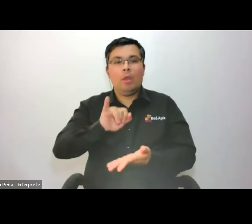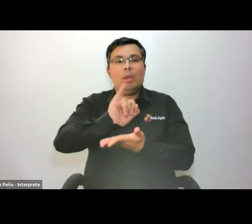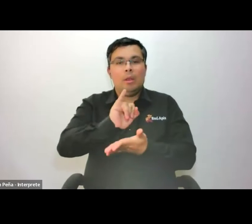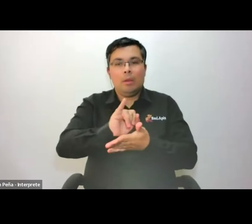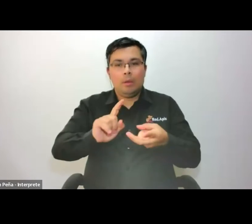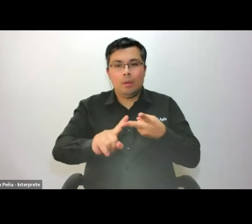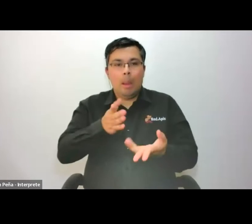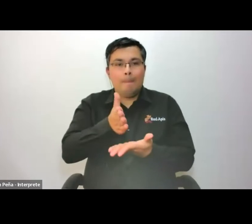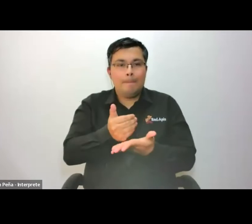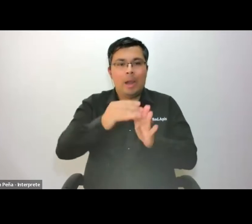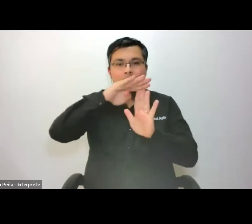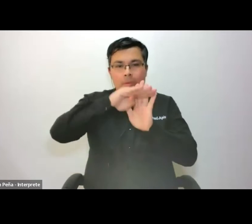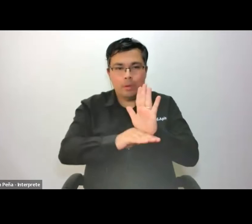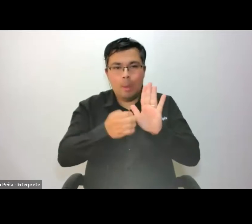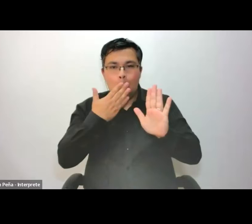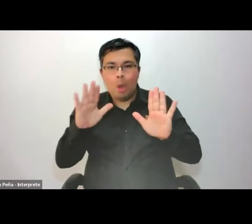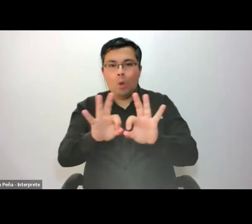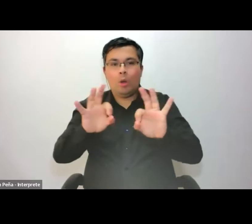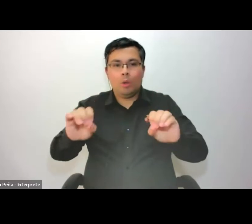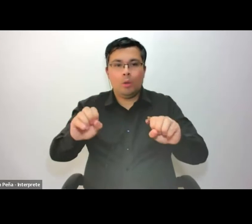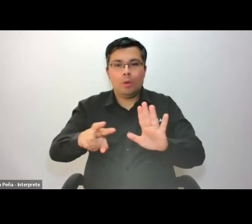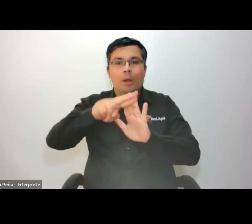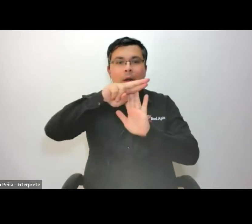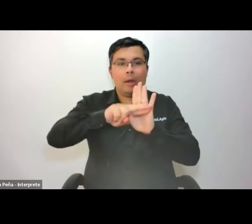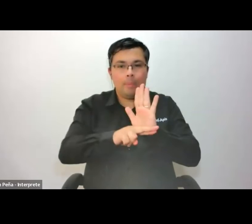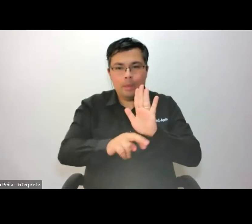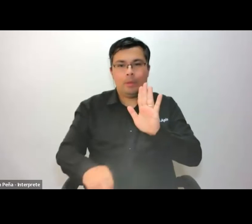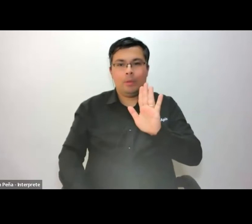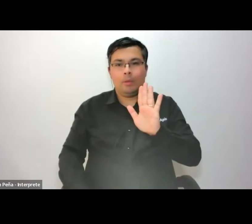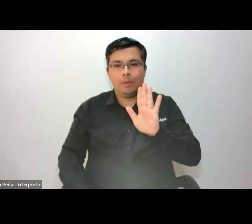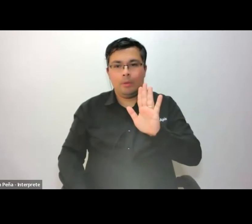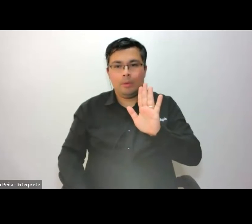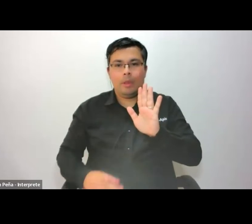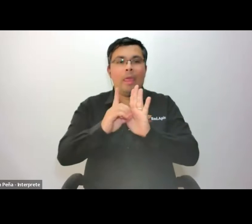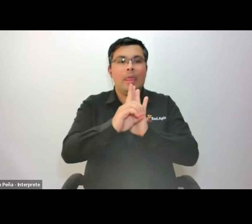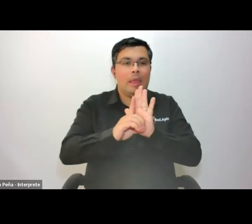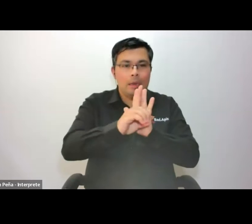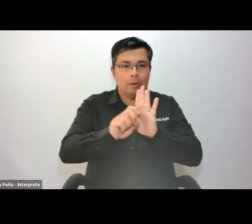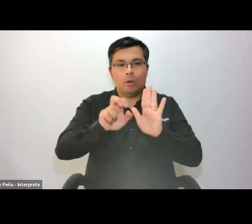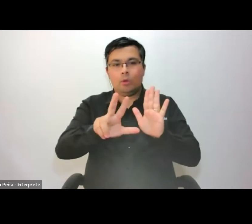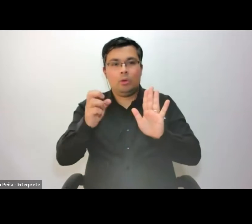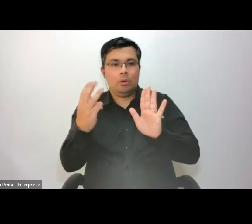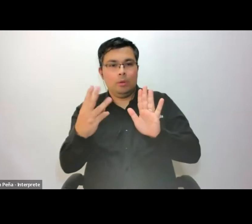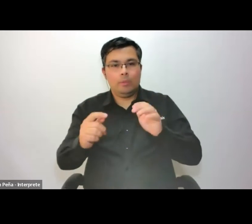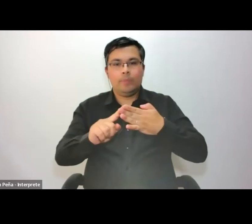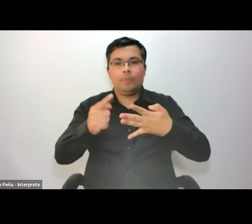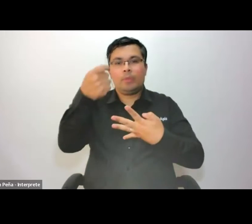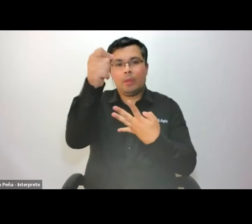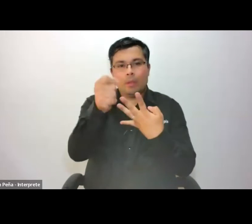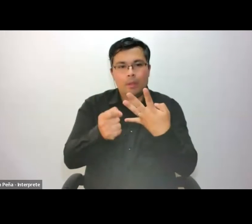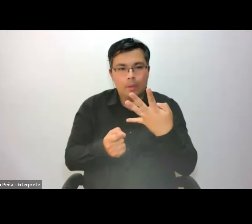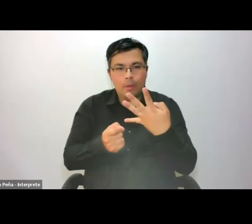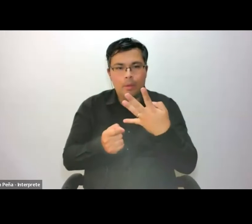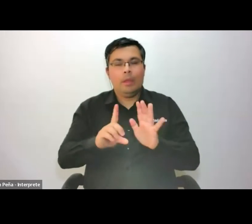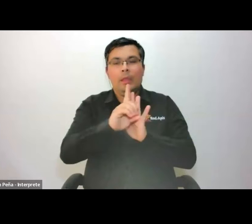de convivencia, diversificación de la enseñanza, voy a sumar yo, decreto 83, evaluación, decreto